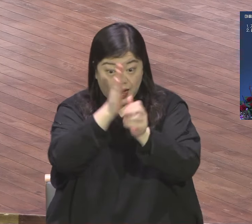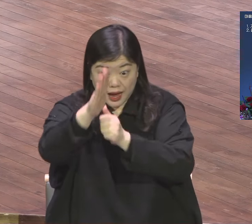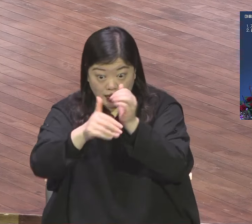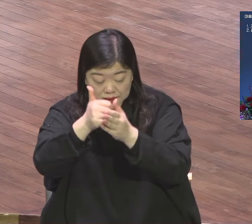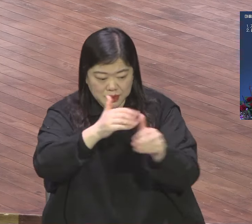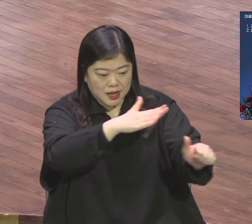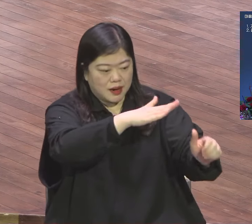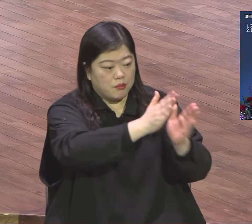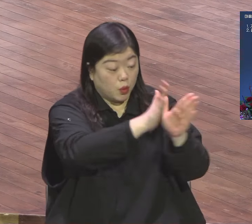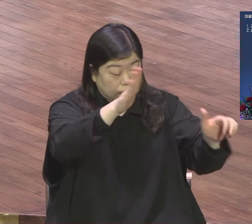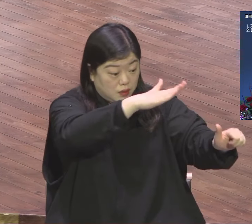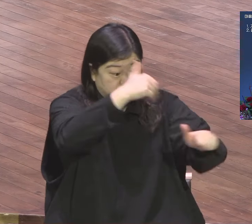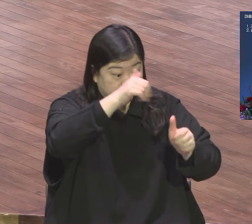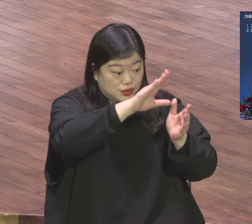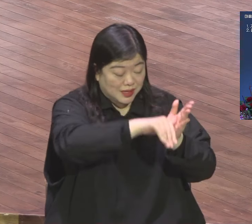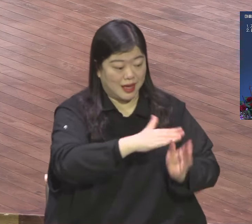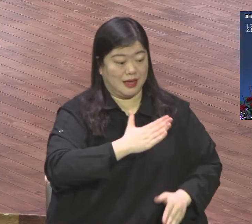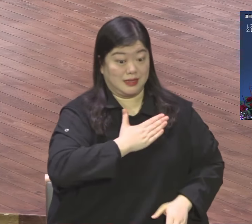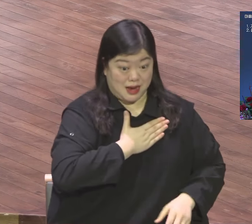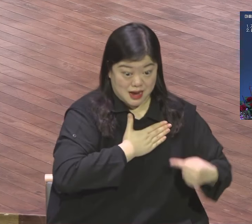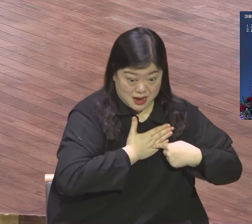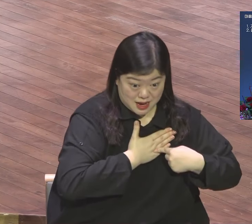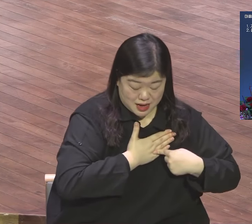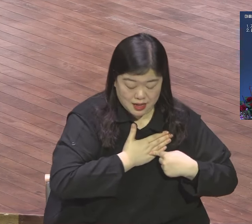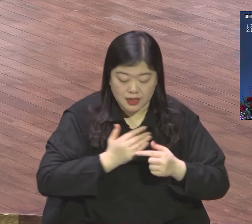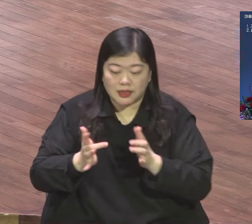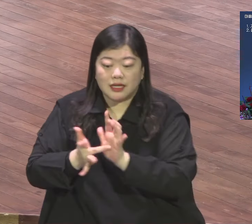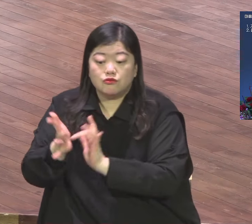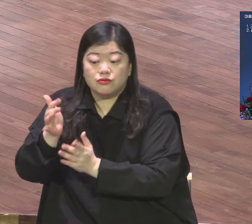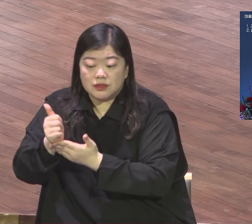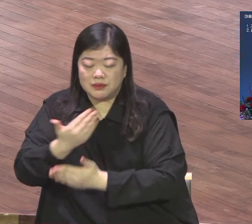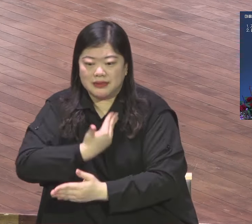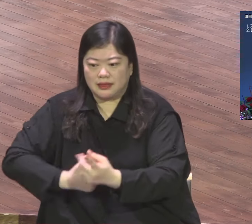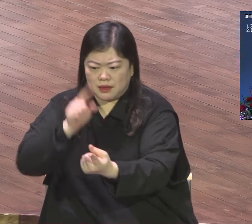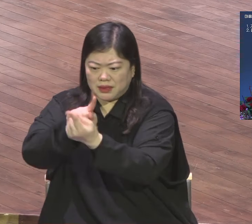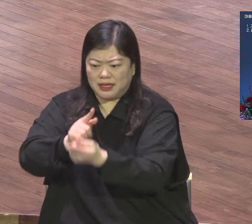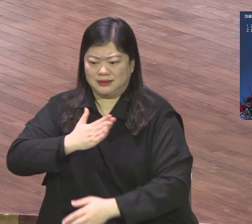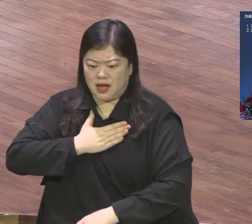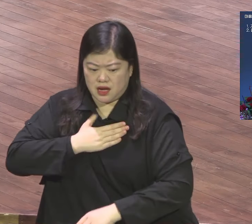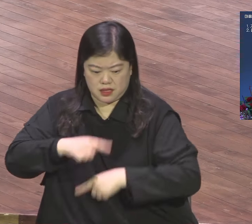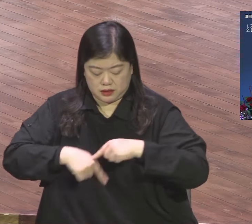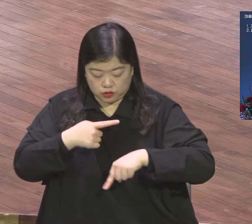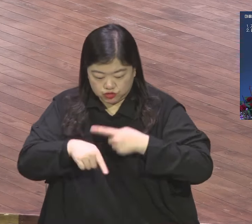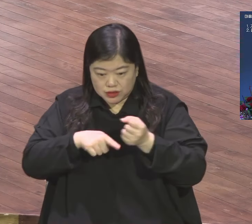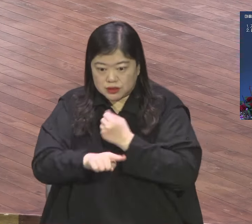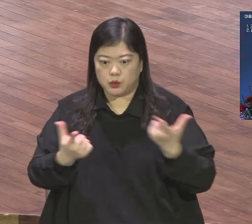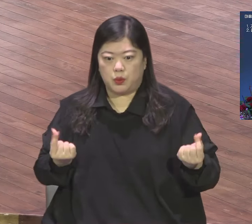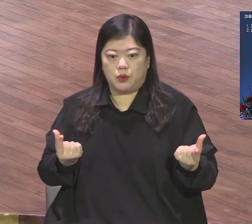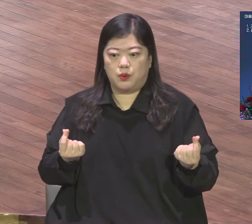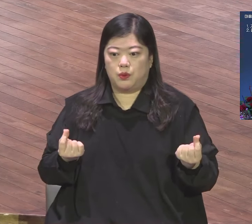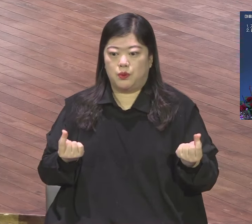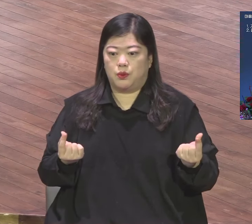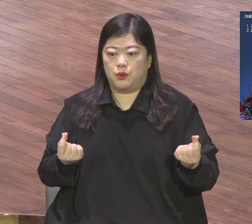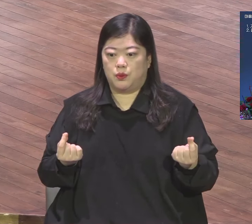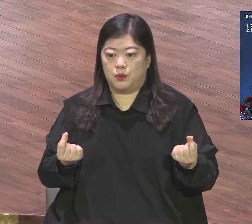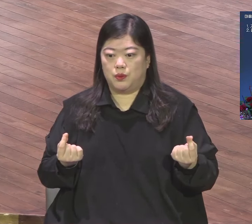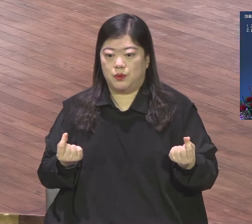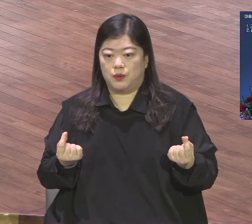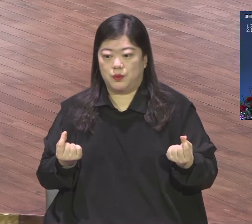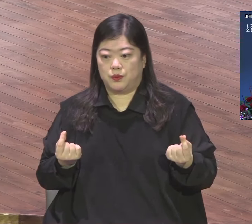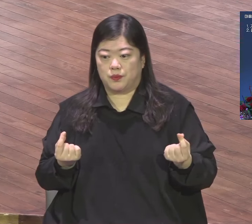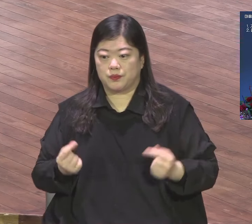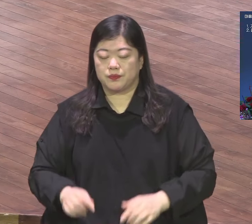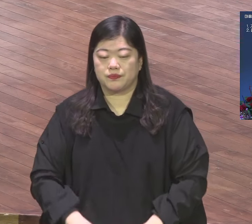성 어거스틴은요 본문에 나타난 예수님을 이렇게 표현했습니다. 예수님은